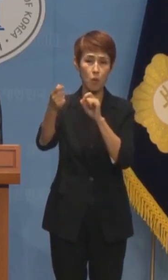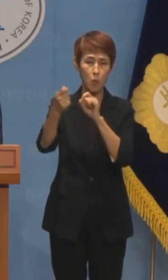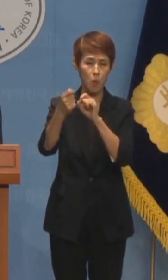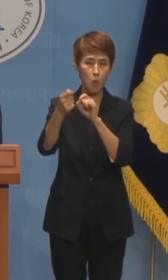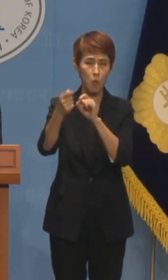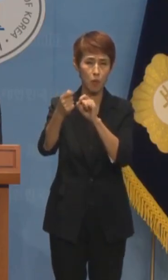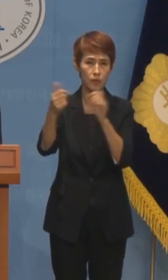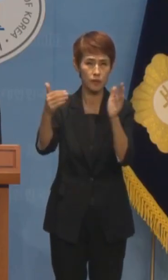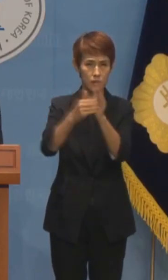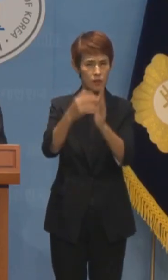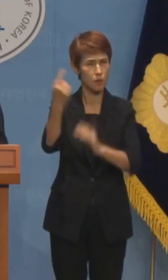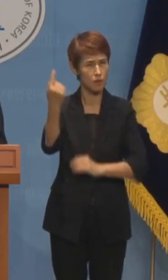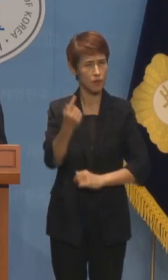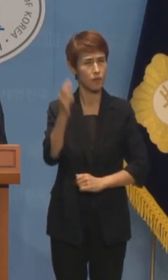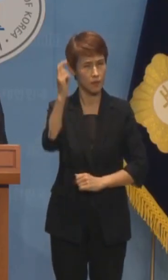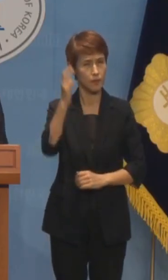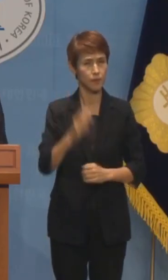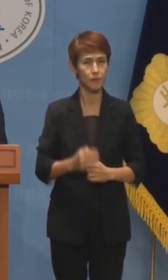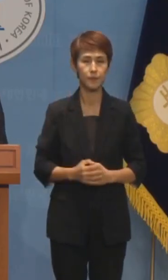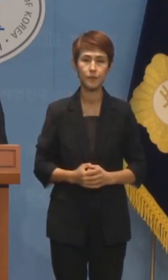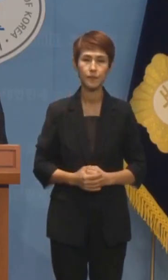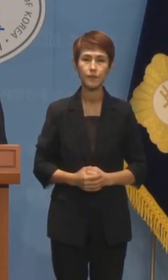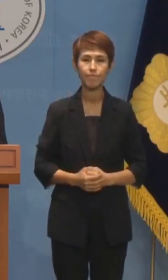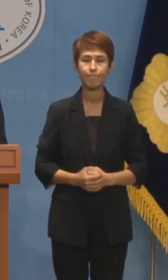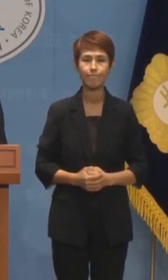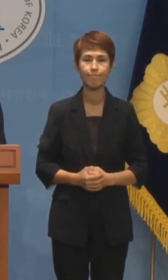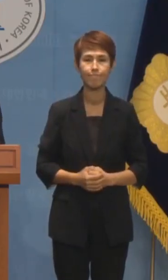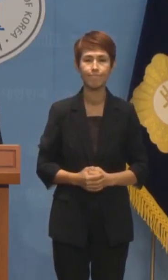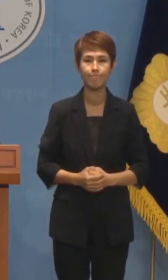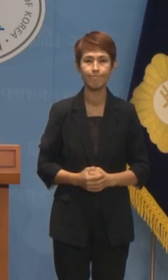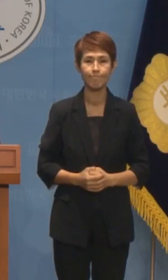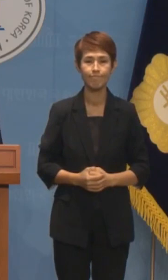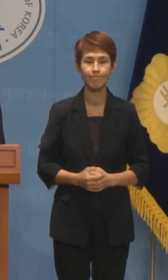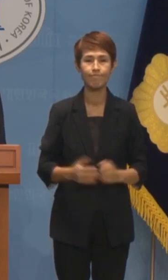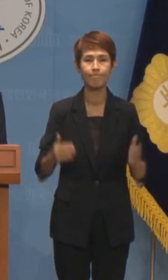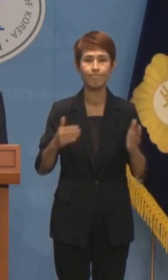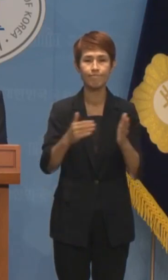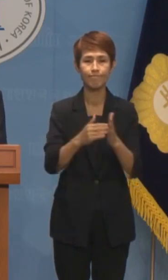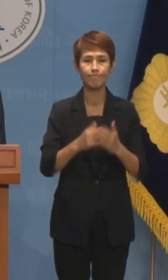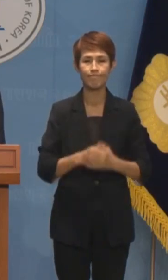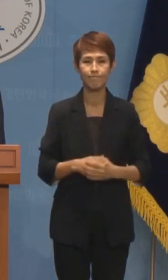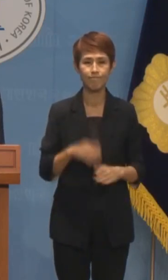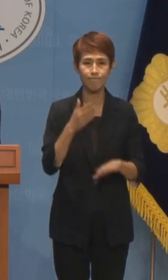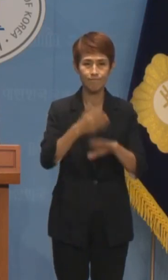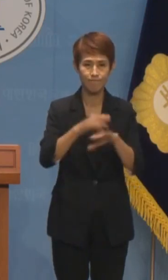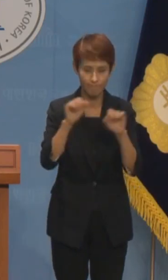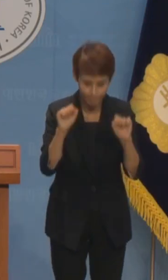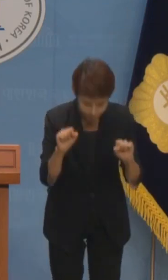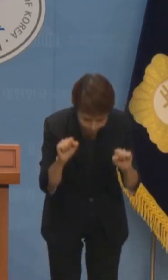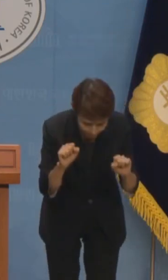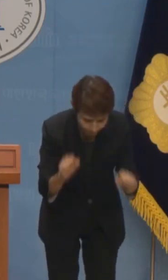얼마 남지 않은 것 같기 때문입니다. 여기까지 하겠습니다. 고맙습니다.